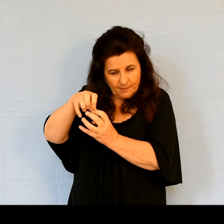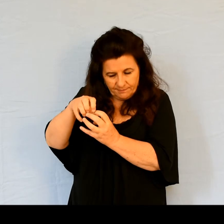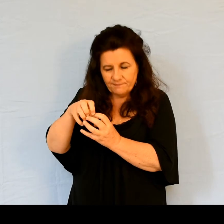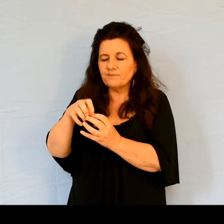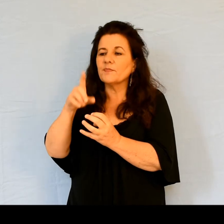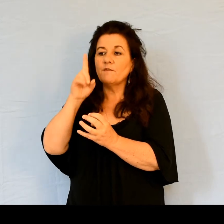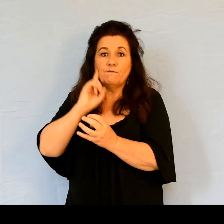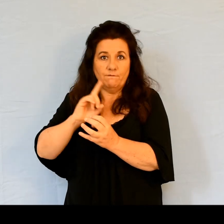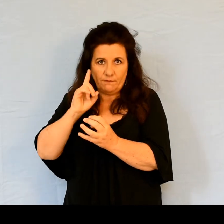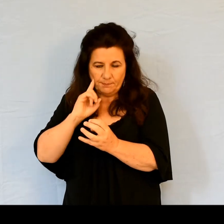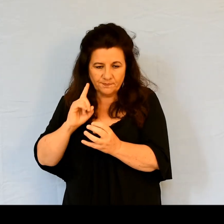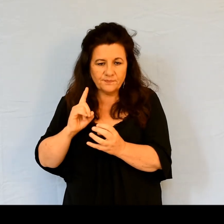3 mesures de farine,